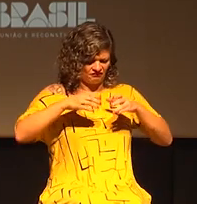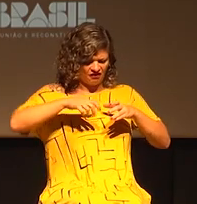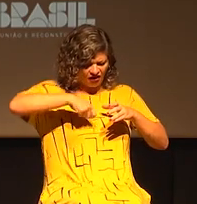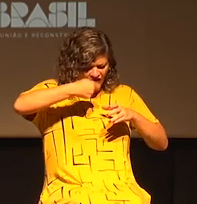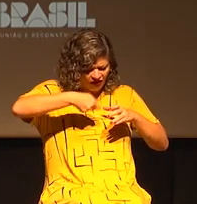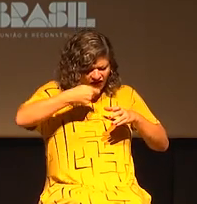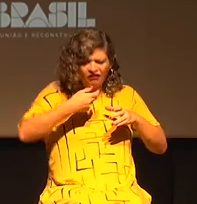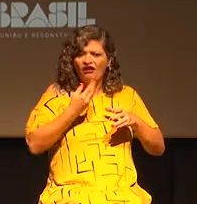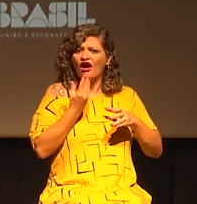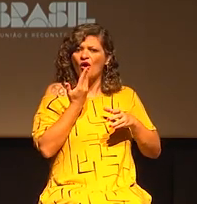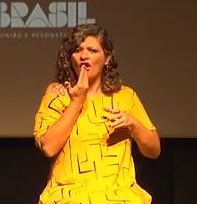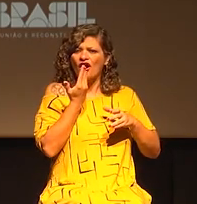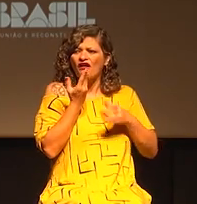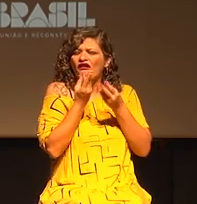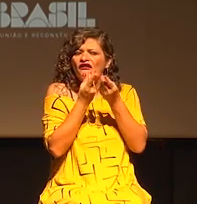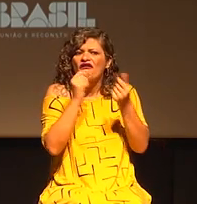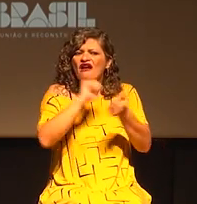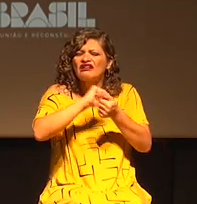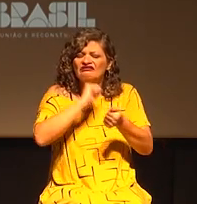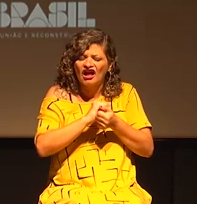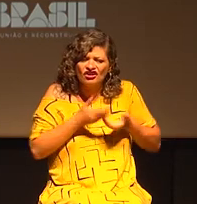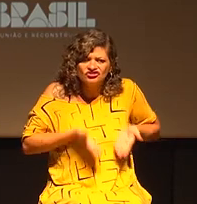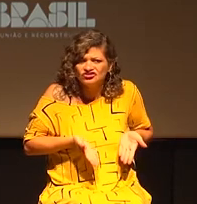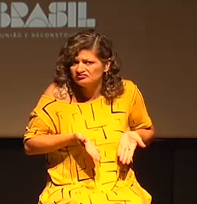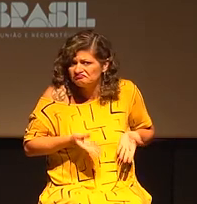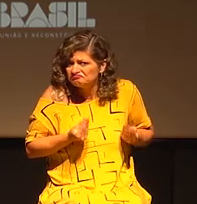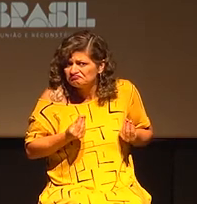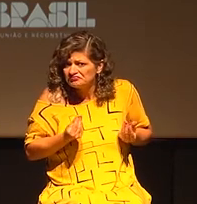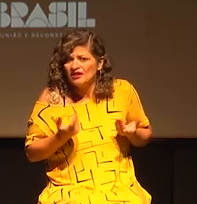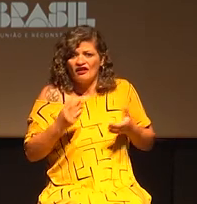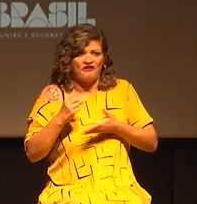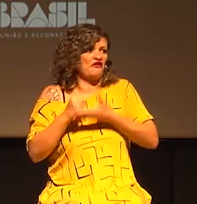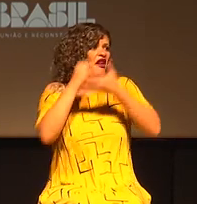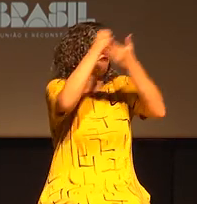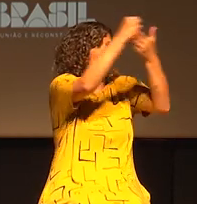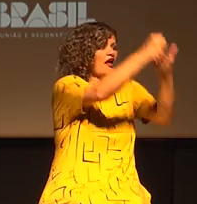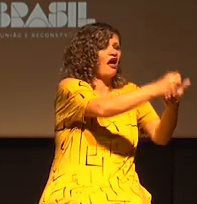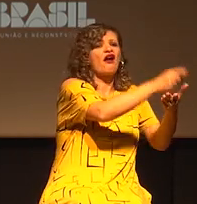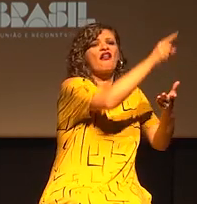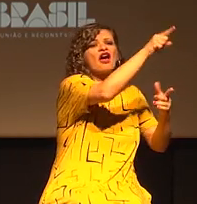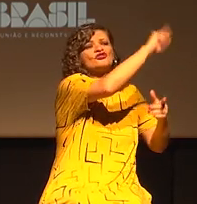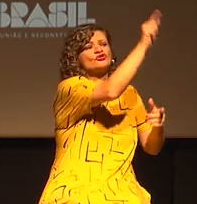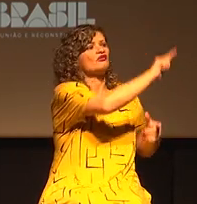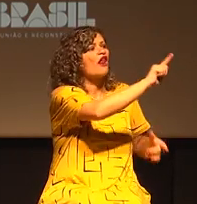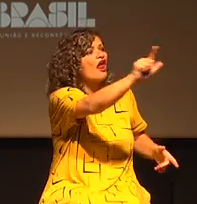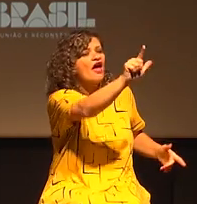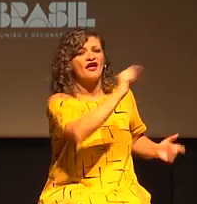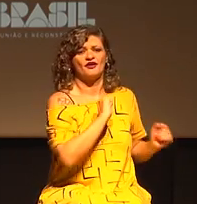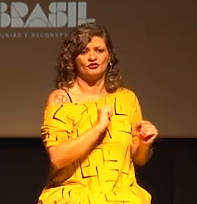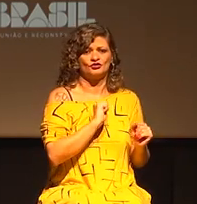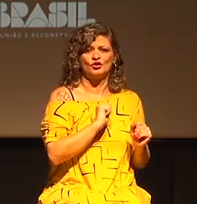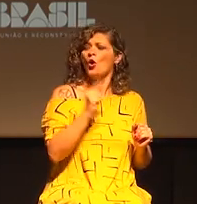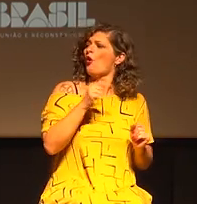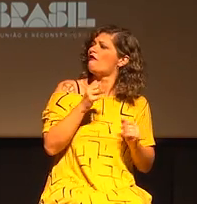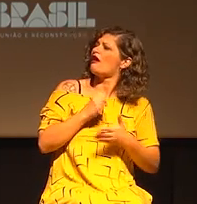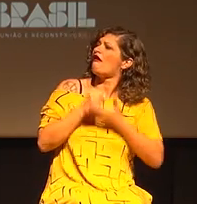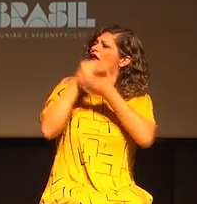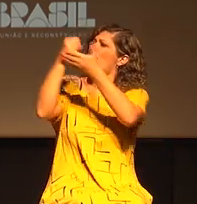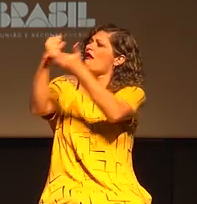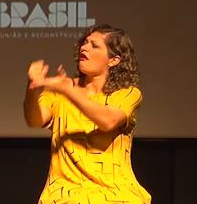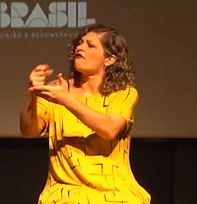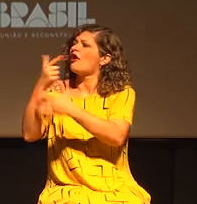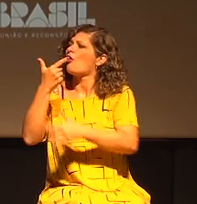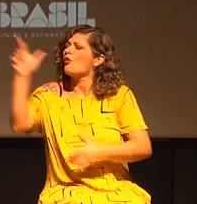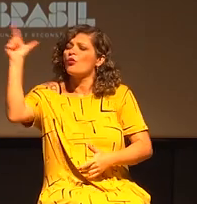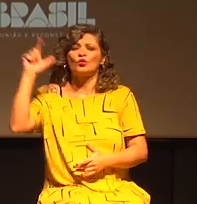marmitas indo lá pro Iguatemi ou indo lá pro para como chama ali Cantinho do Céu e